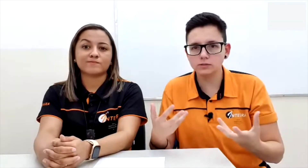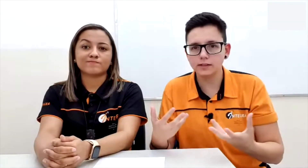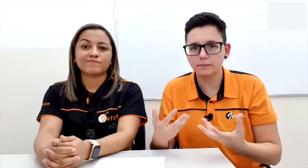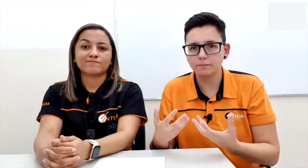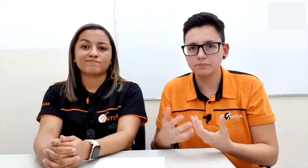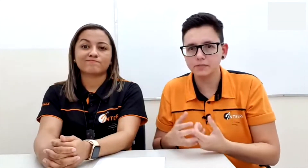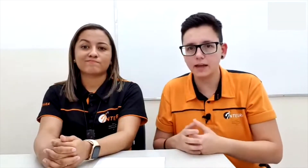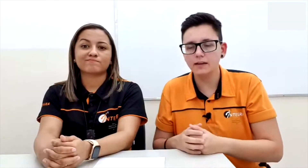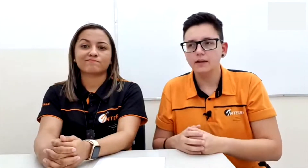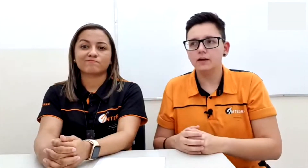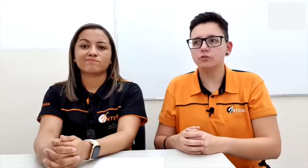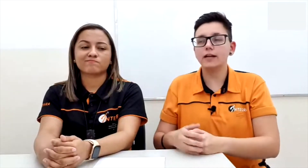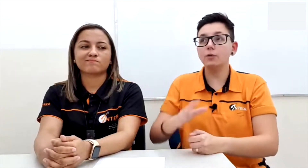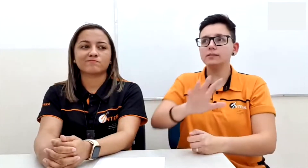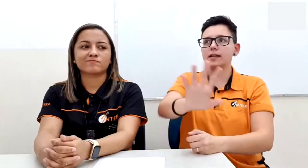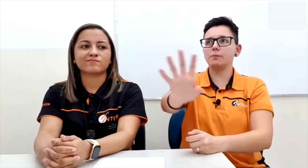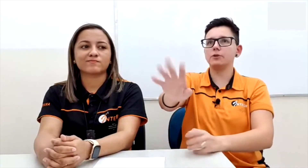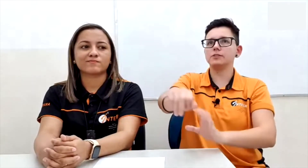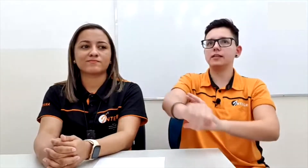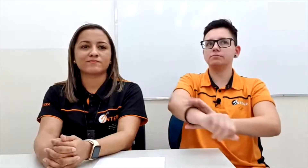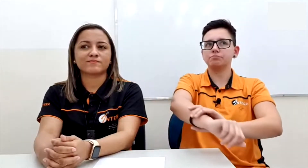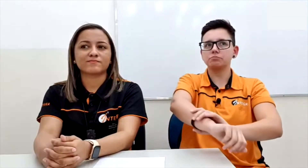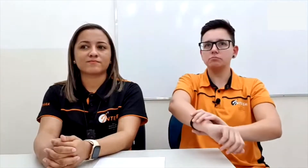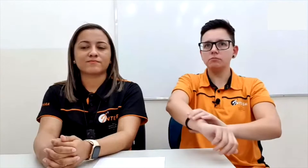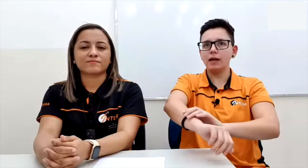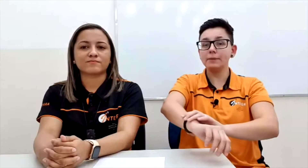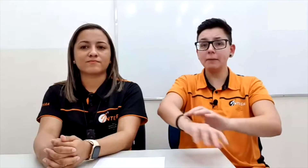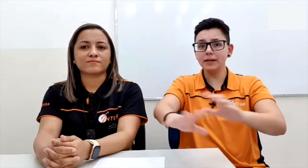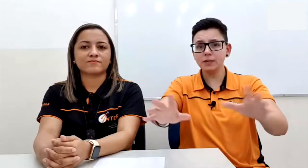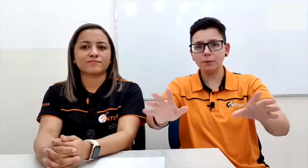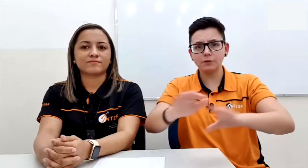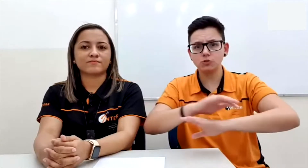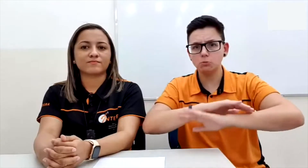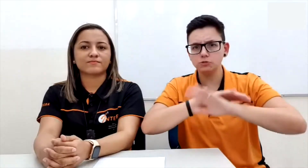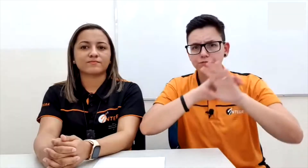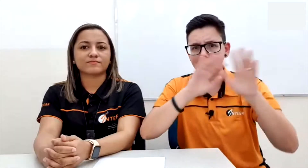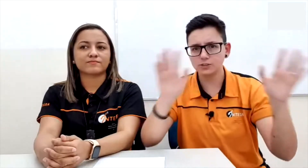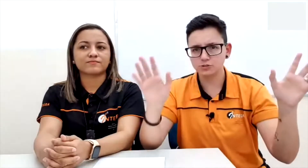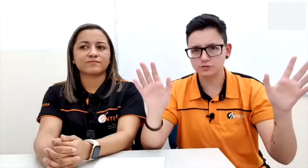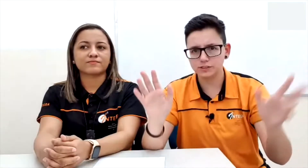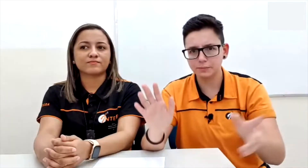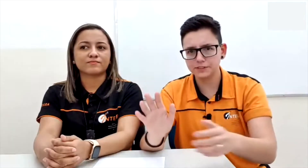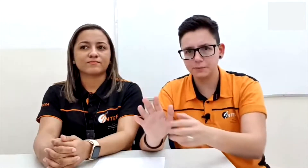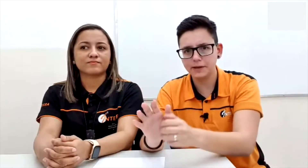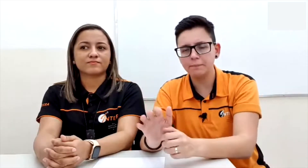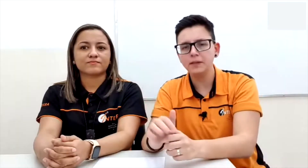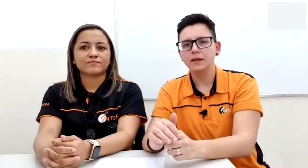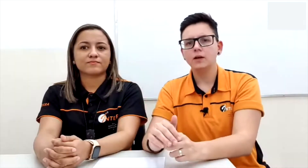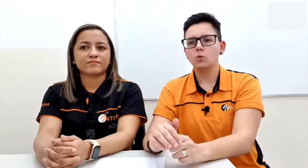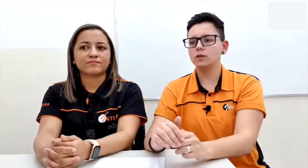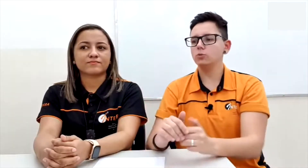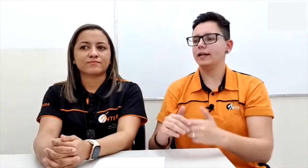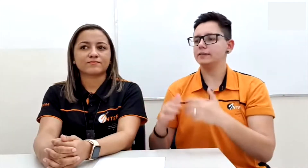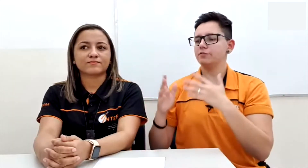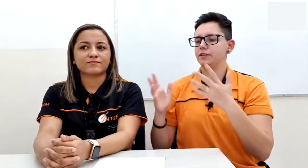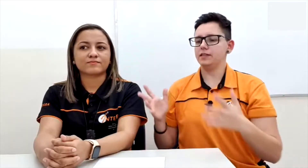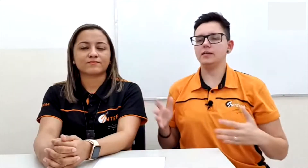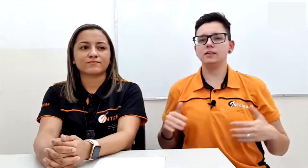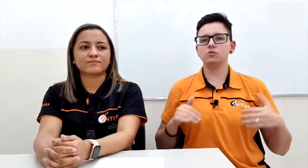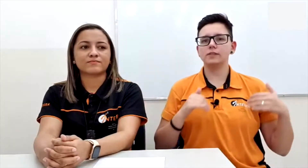demonstra, né? Eu vou dar um exemplo assim. A minha mãe é uma pessoa muito fácil de você perceber quando ela tá feliz, quando